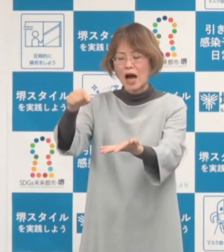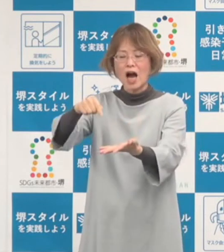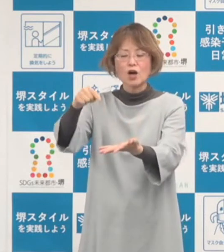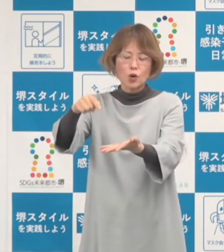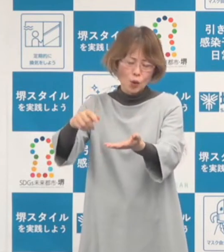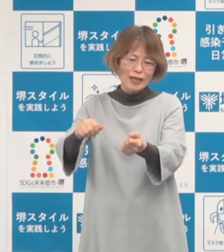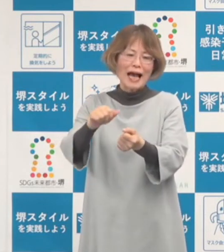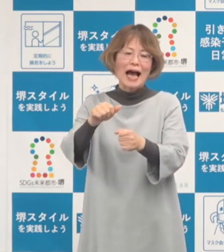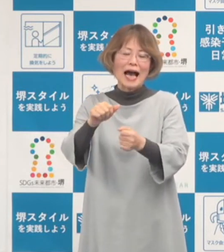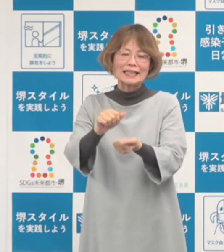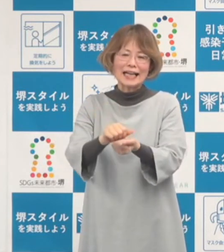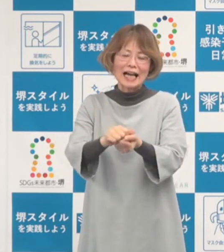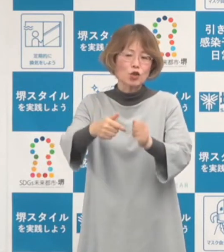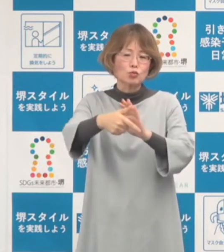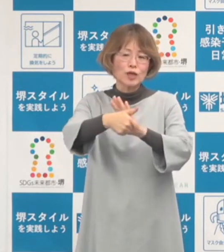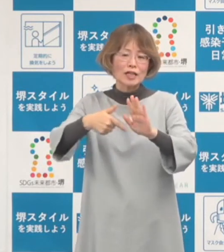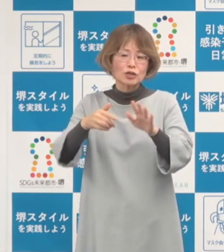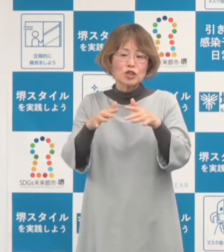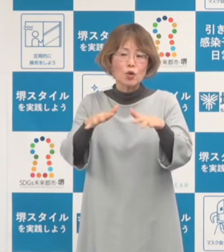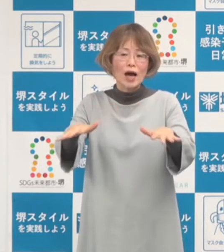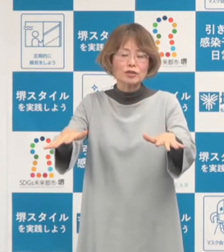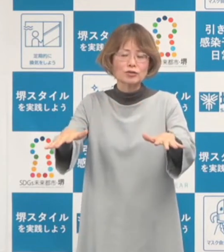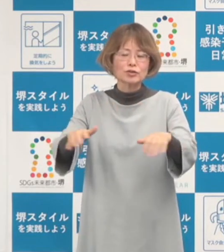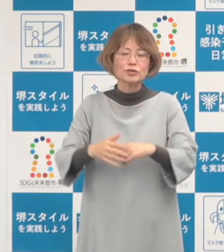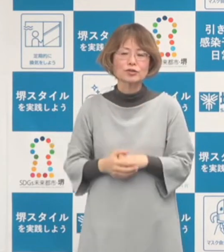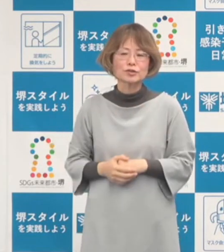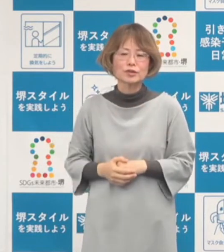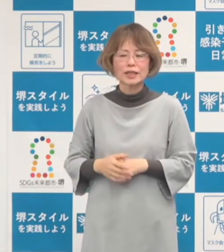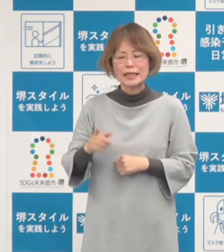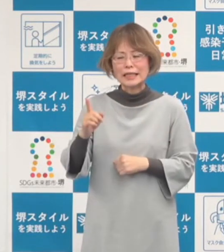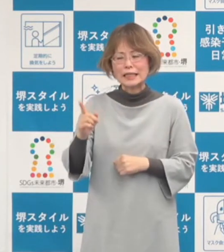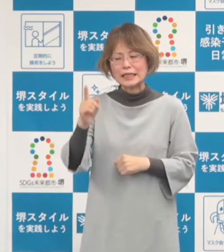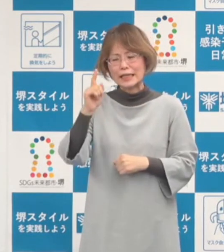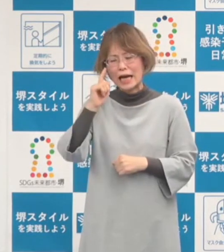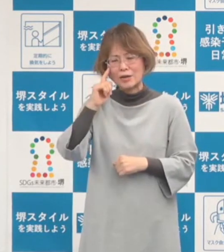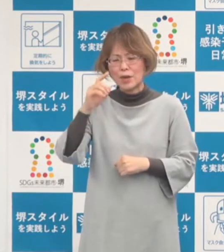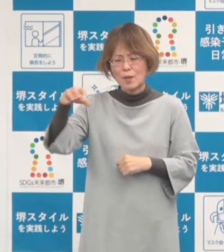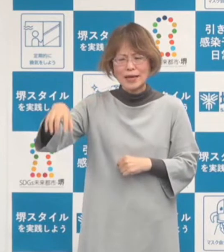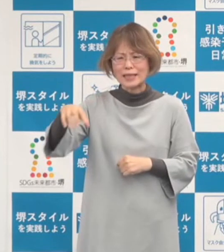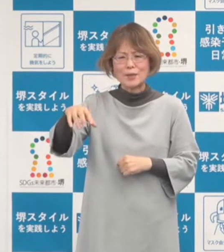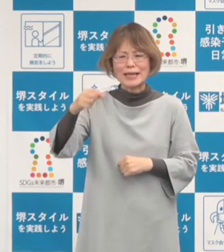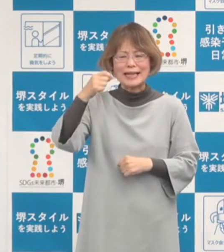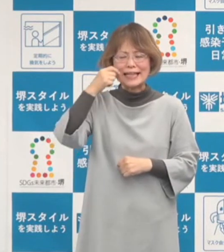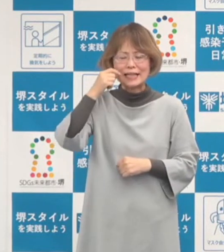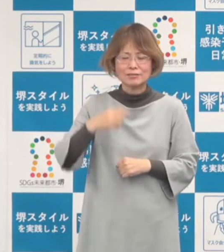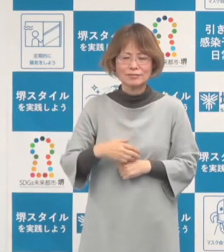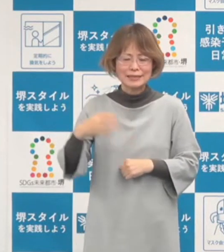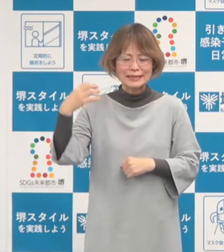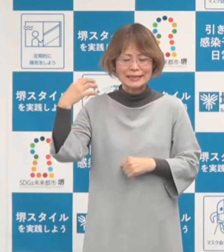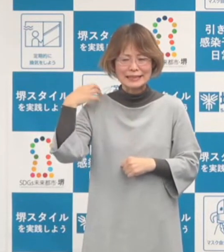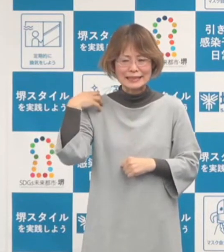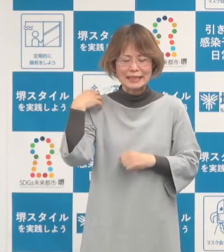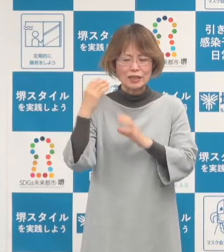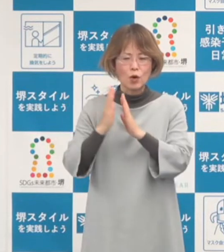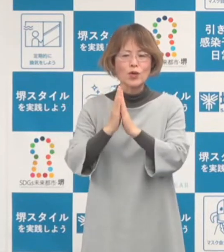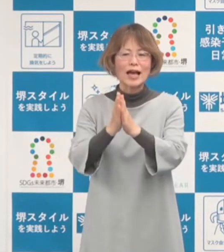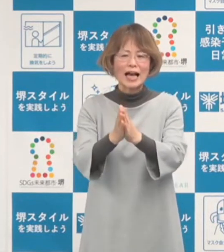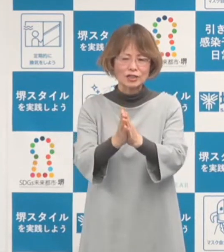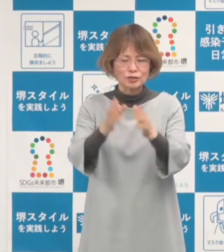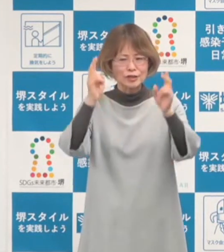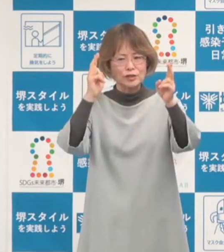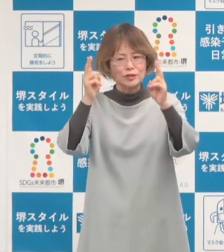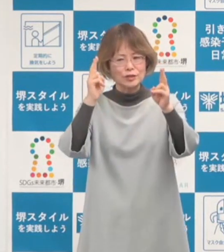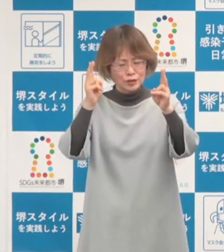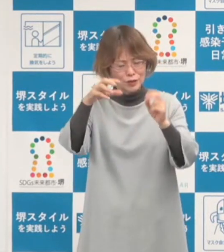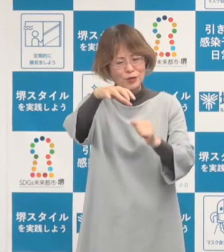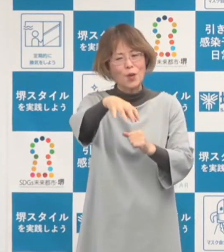けどね。それにおいて、その行政の立て付けで1回目と並べられないとかですね、委託業者が違うとかですね、そこら辺は完全にサプライサイド